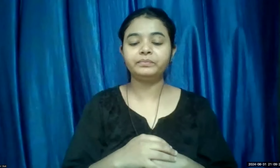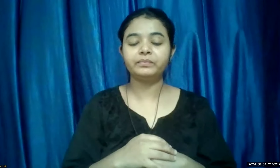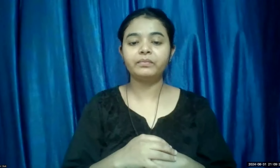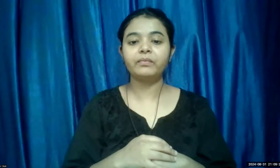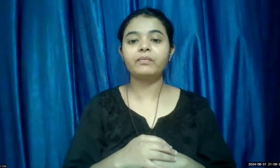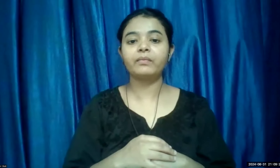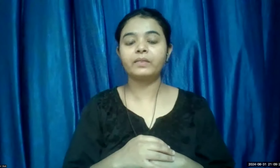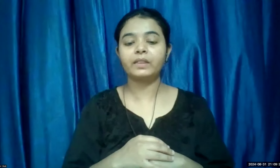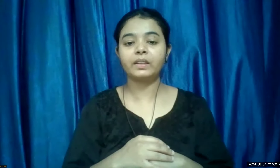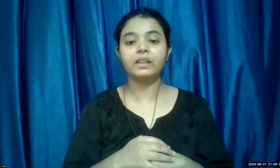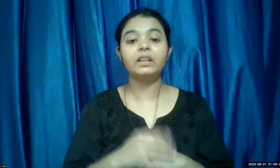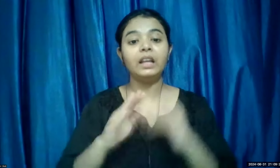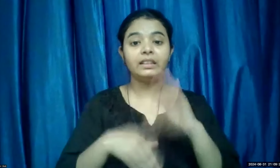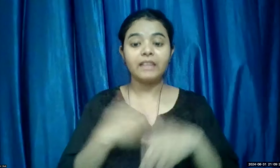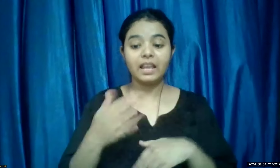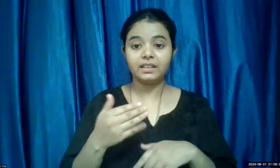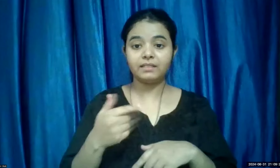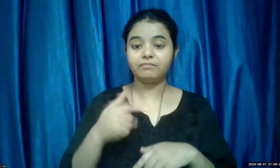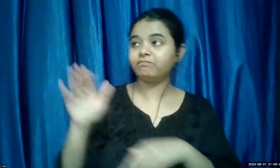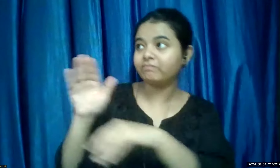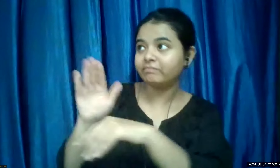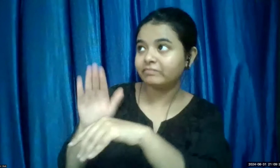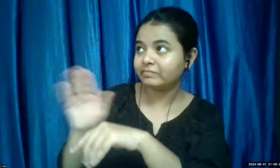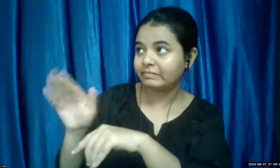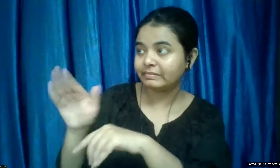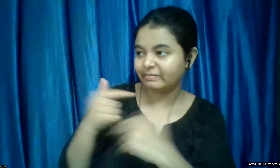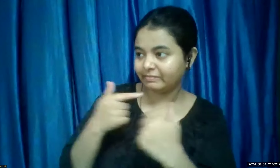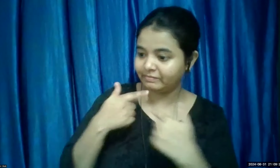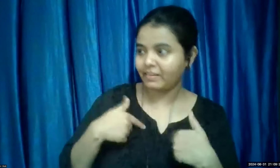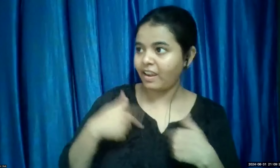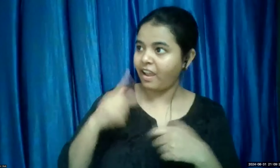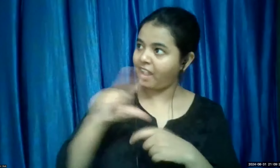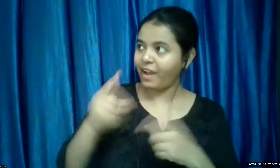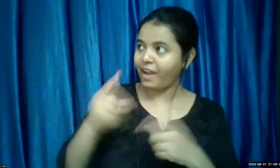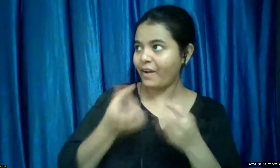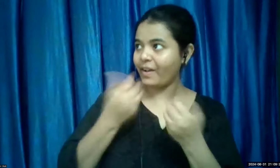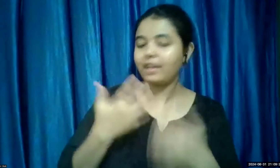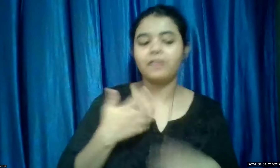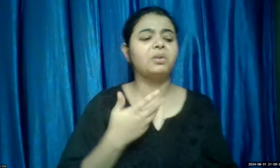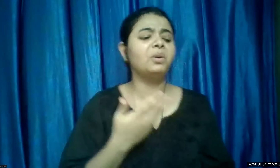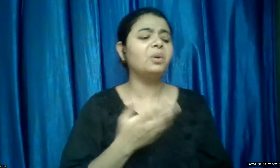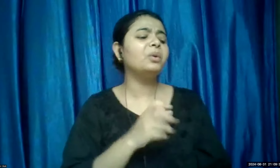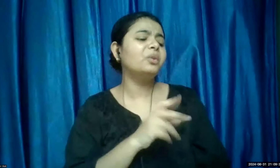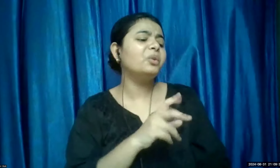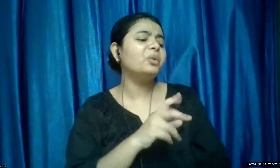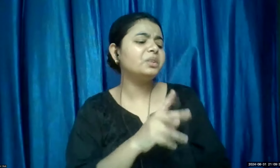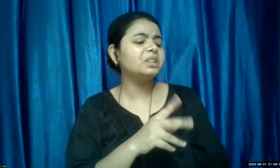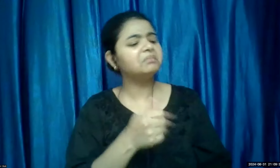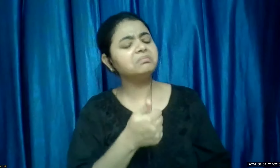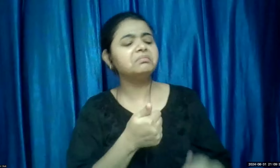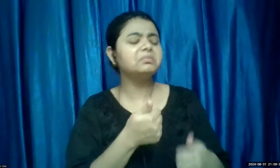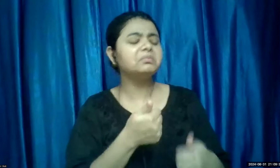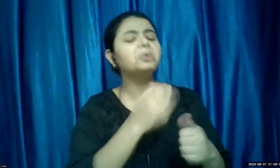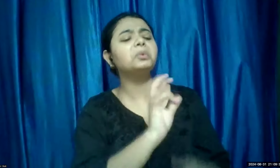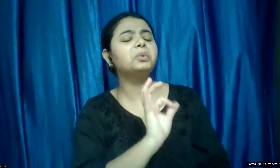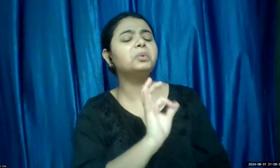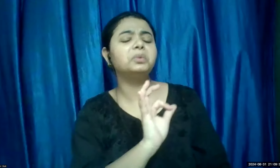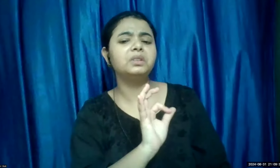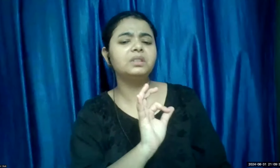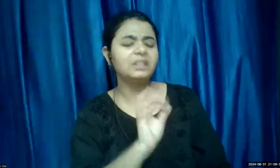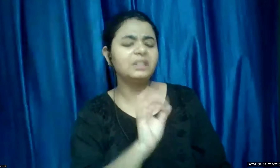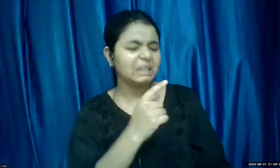अब जब आप अपने बॉस के पास जाएंगे, मालिक के पास जाएंगे, तो वो कहेंगे हाँ बहुत अच्छी बात है तुमने 1 लाख रुपया कर लिया, लेकिन ये